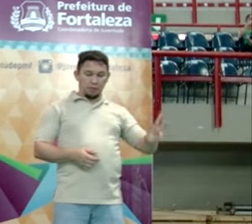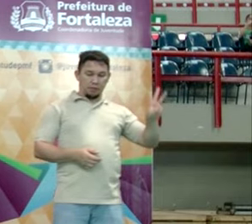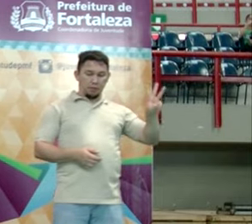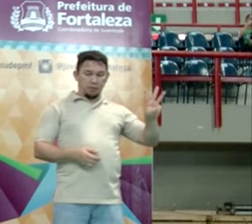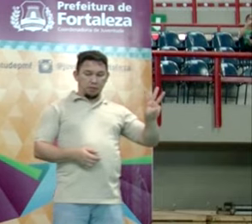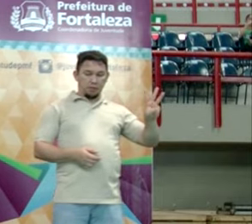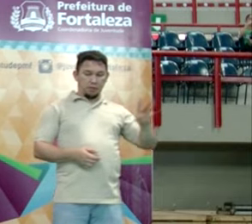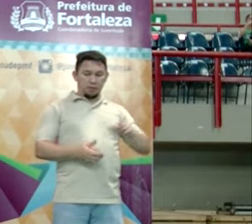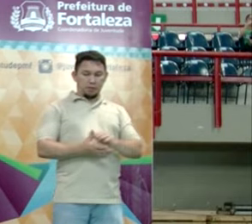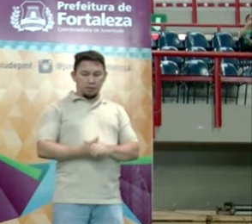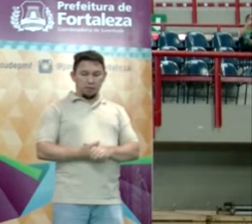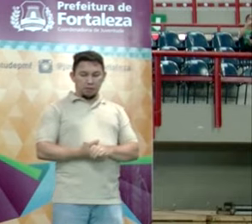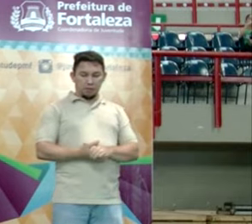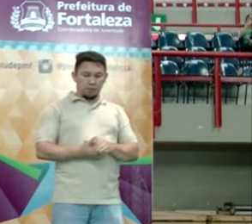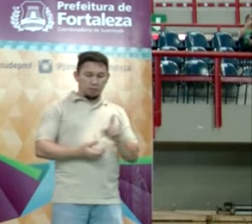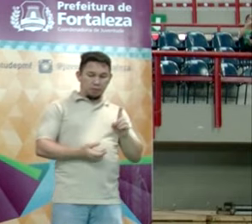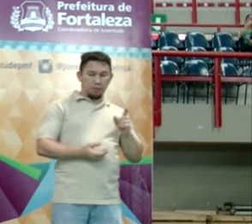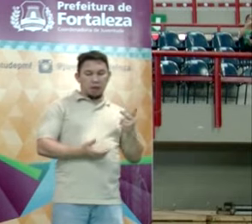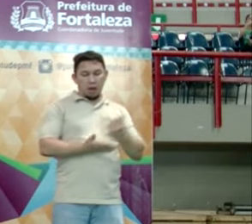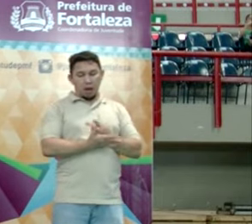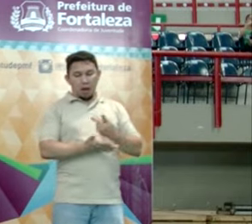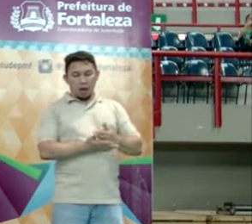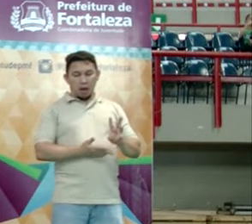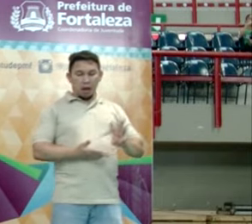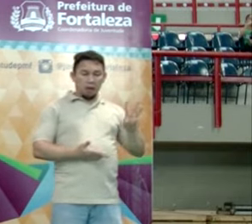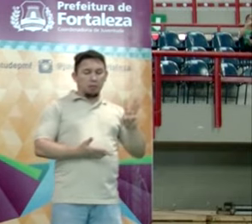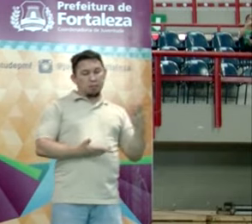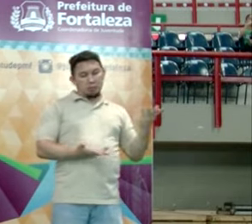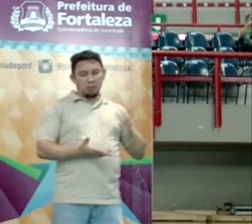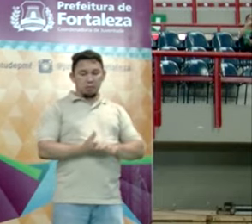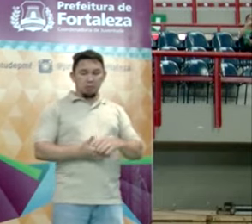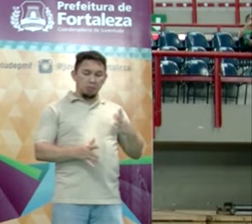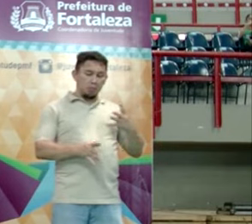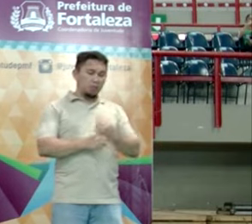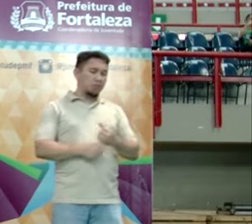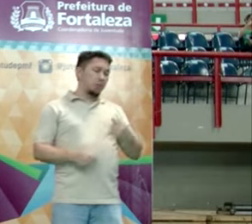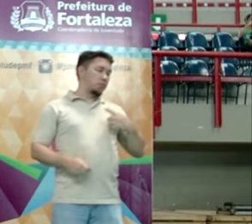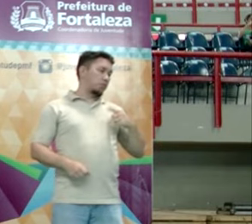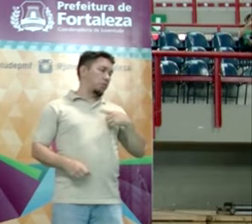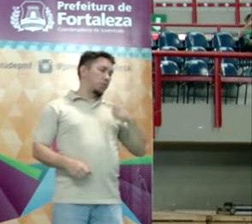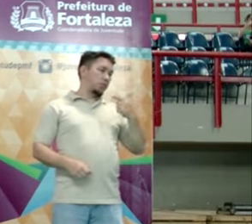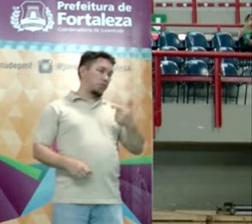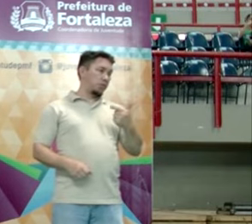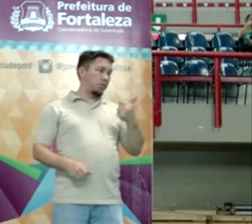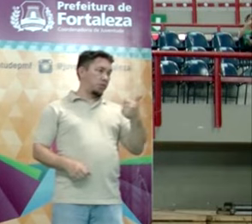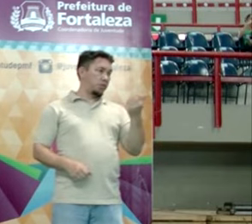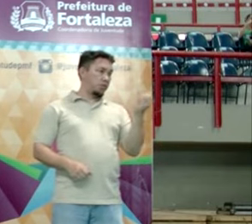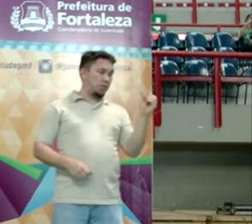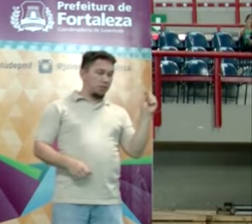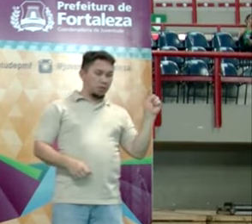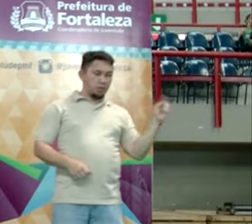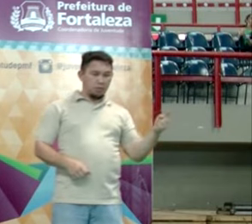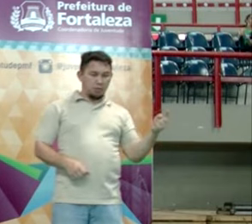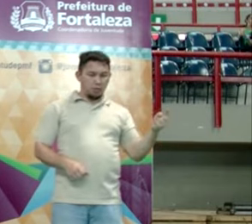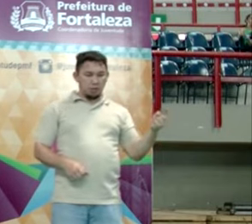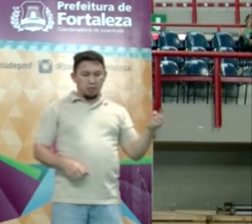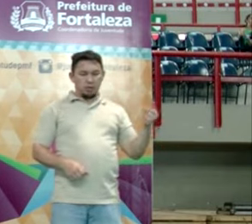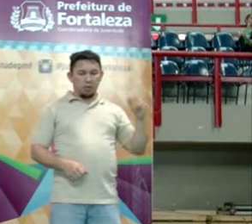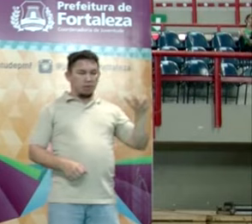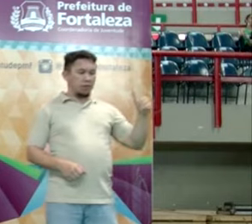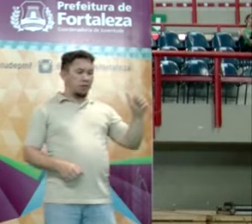gente? Aí é joule, tá errado aí. Então, fica 216 mil joules ou